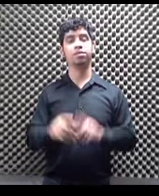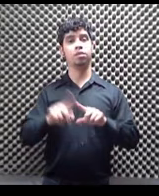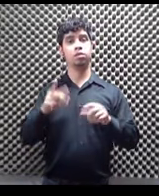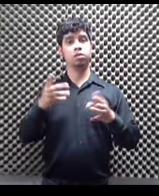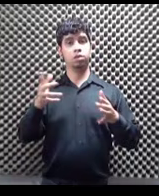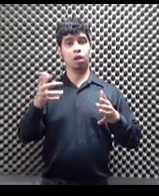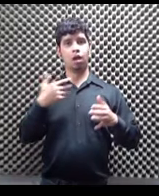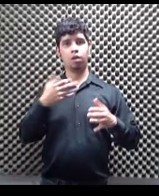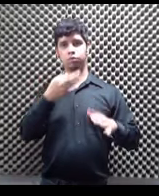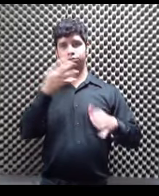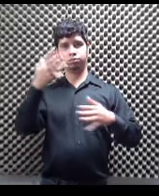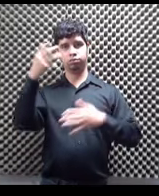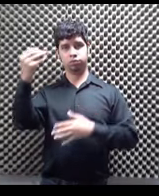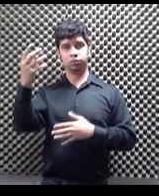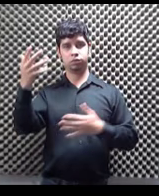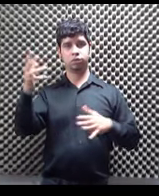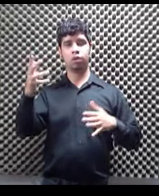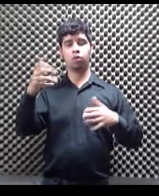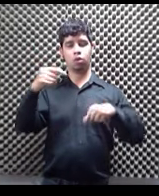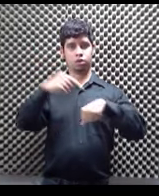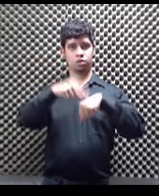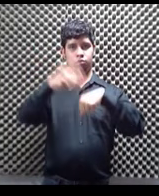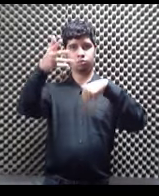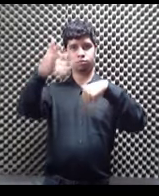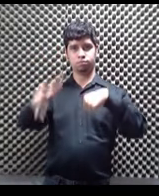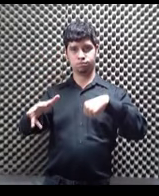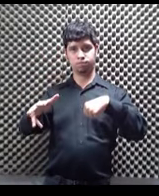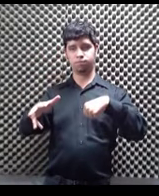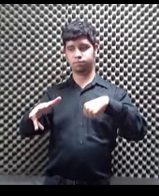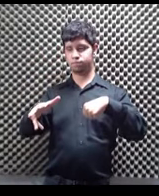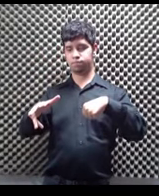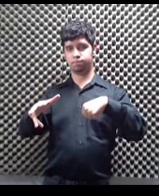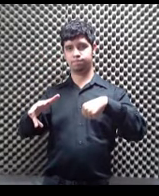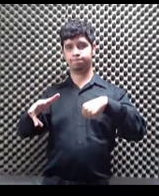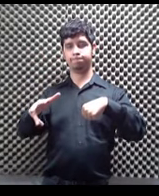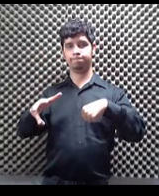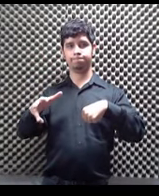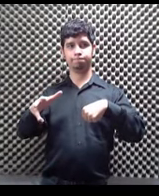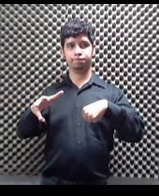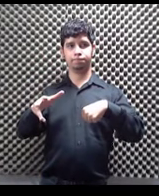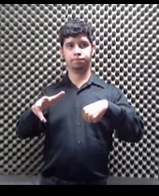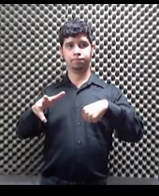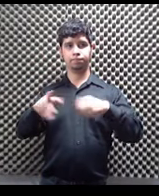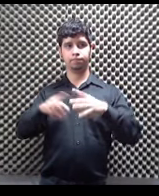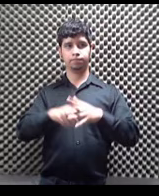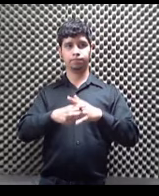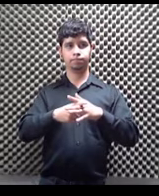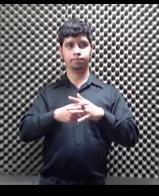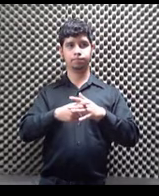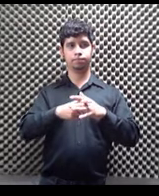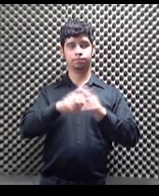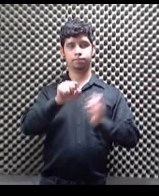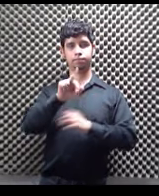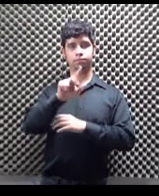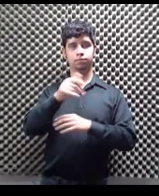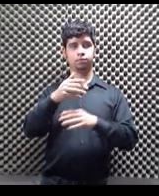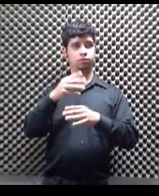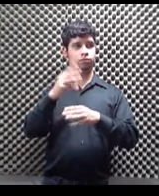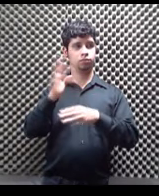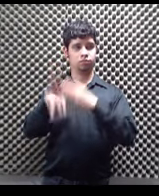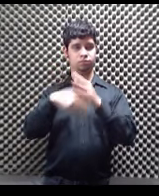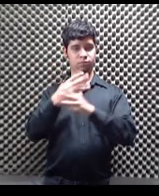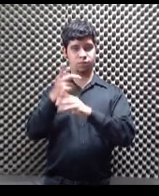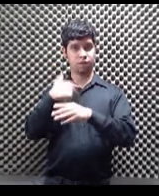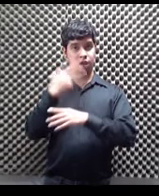Pero mira, nosotros nos tenemos que ir porque ya se acabó. Sí. Se acabó. Empieza la Serie Mundial, hay que ver un juego de pelota.